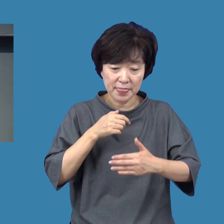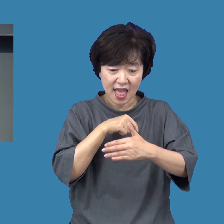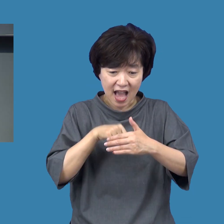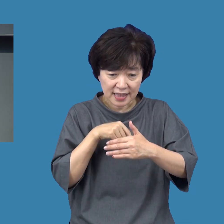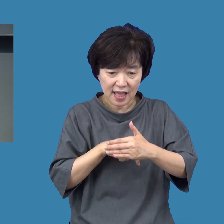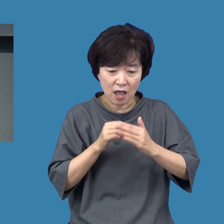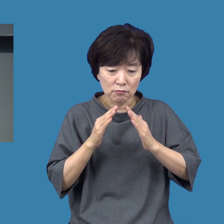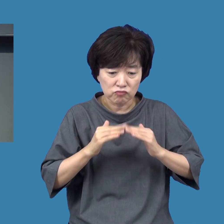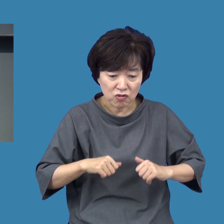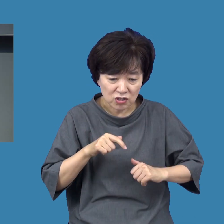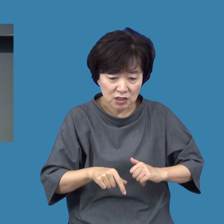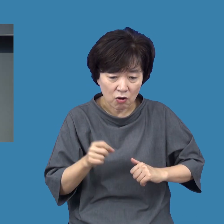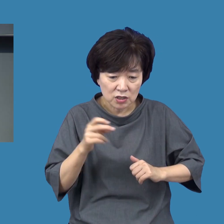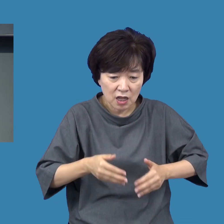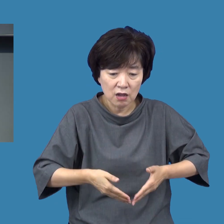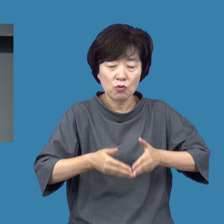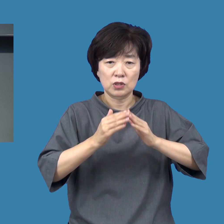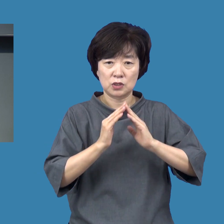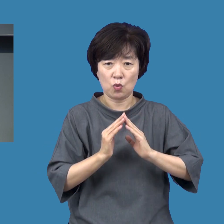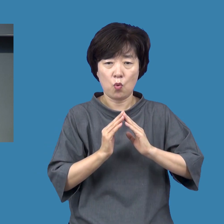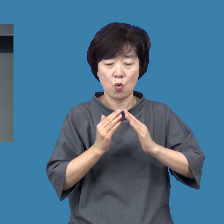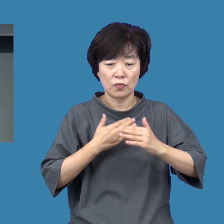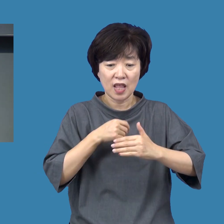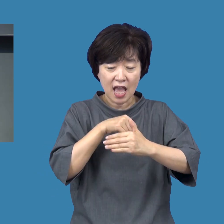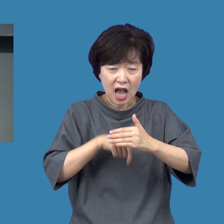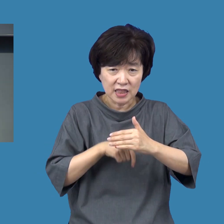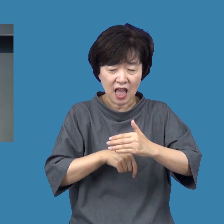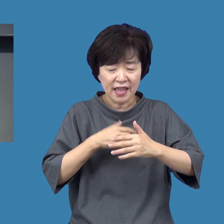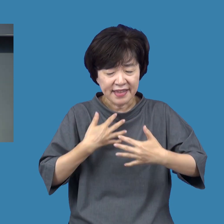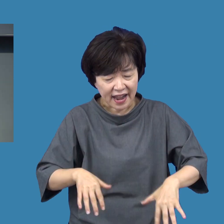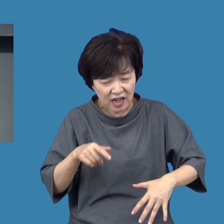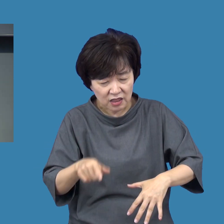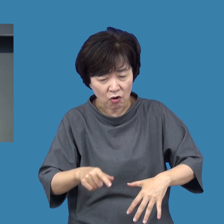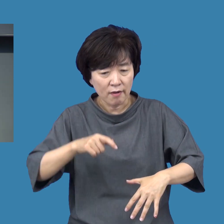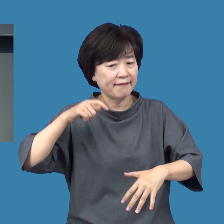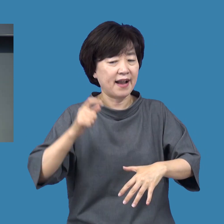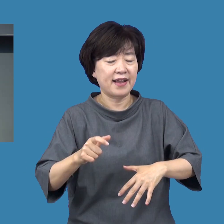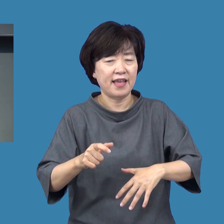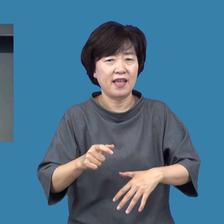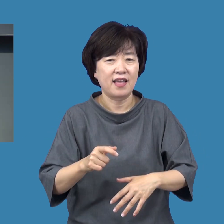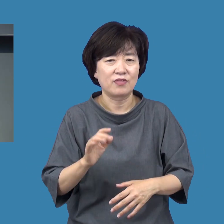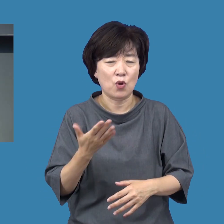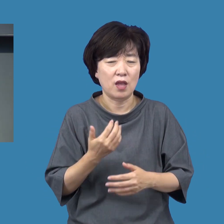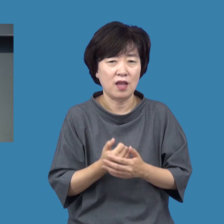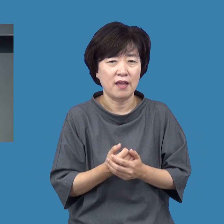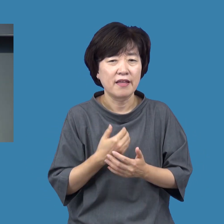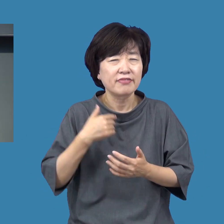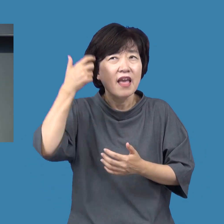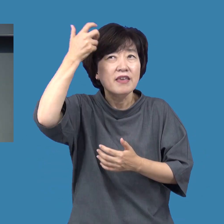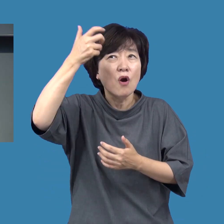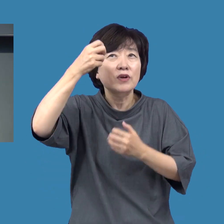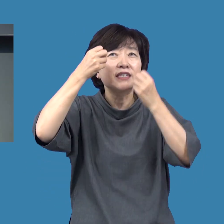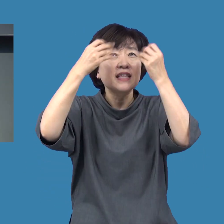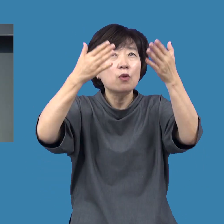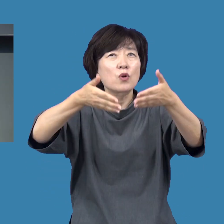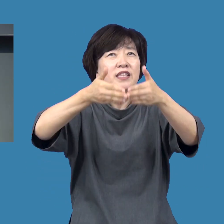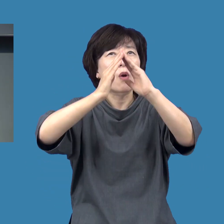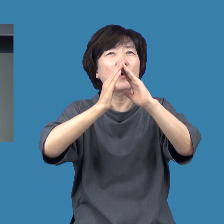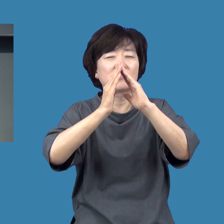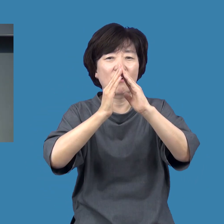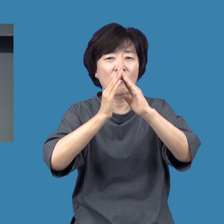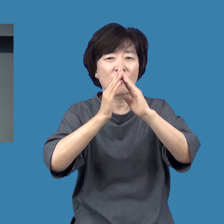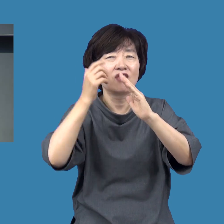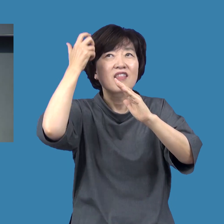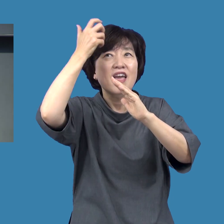무너졌던 것들이 세워지고 내 안에 약했던 것들이 강해지고 내 영이 세워지는 거잖아요. 내